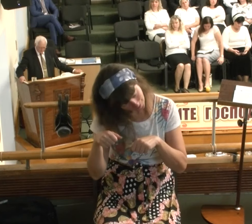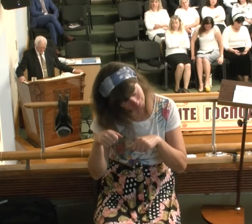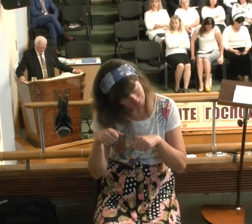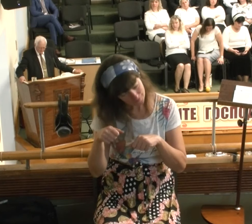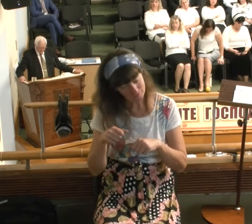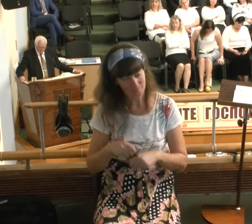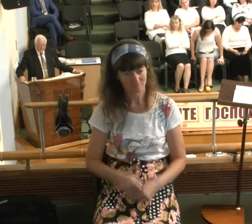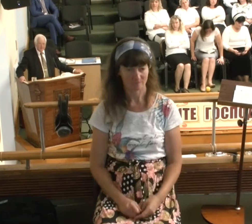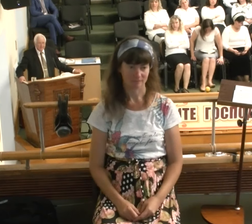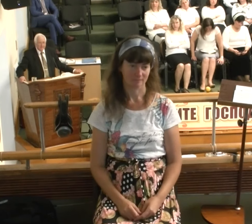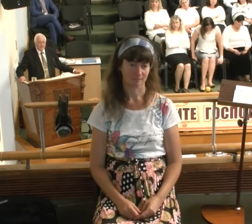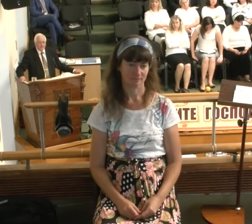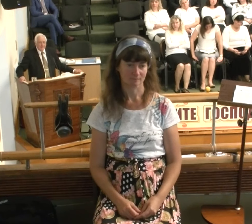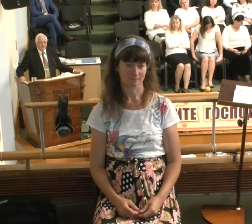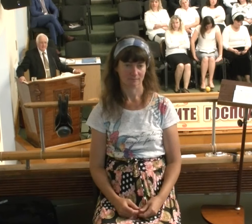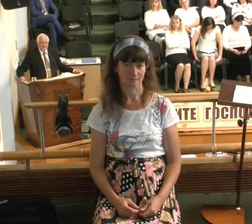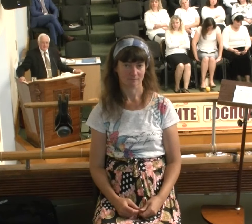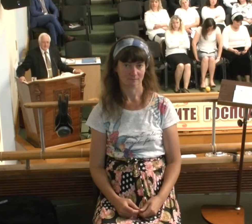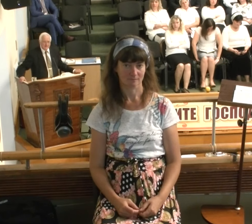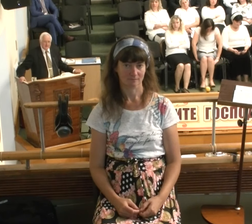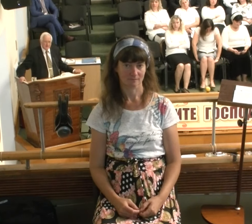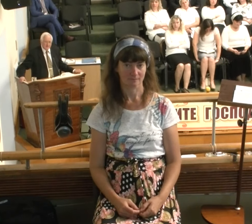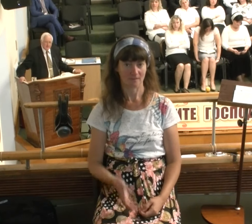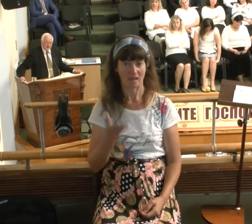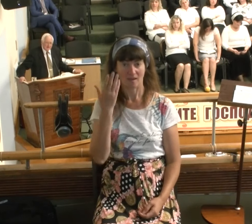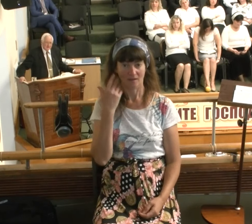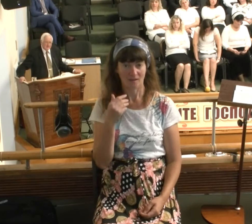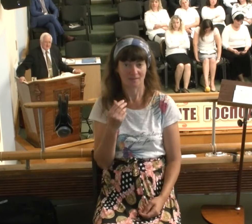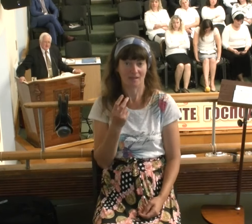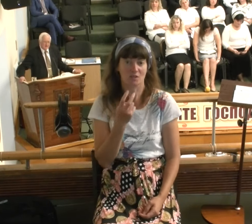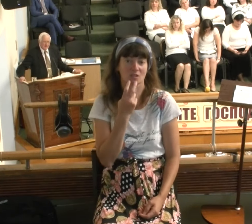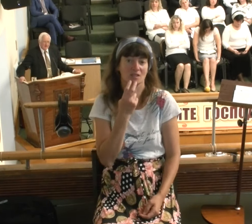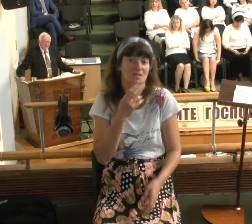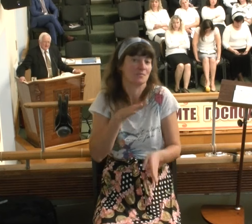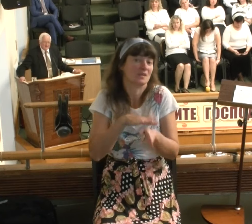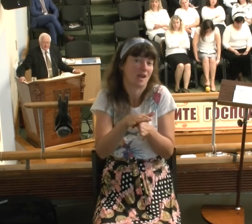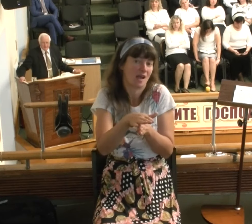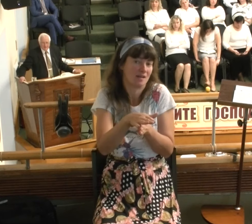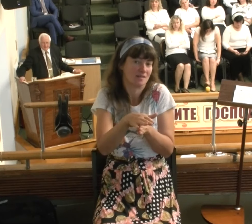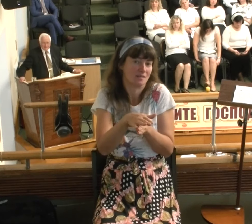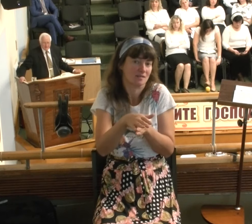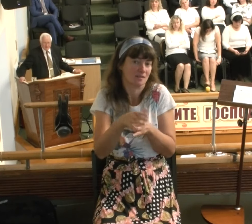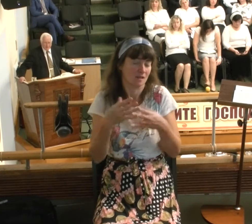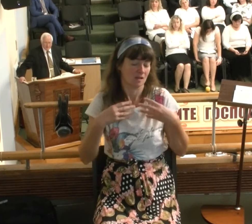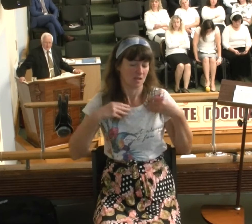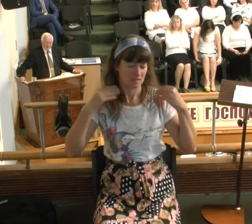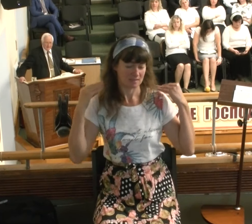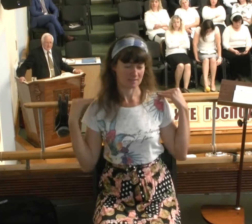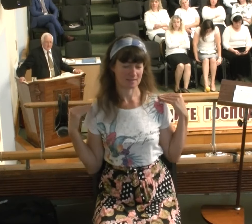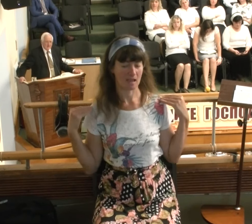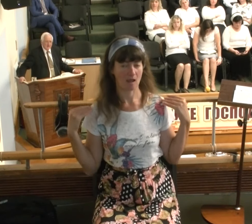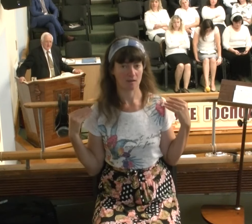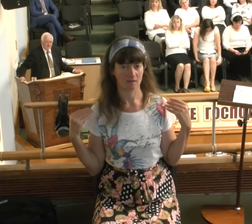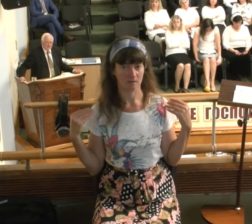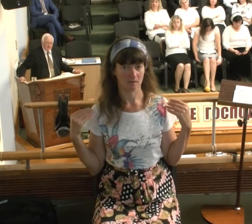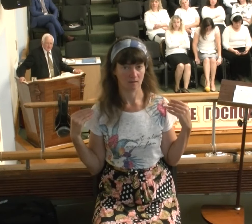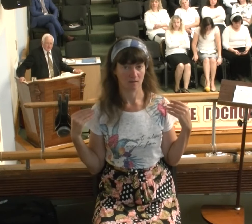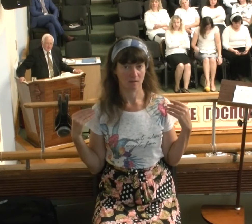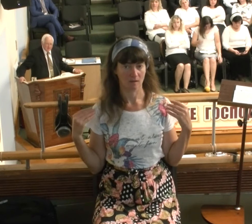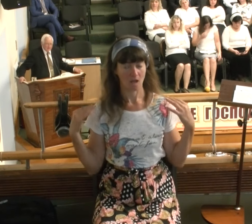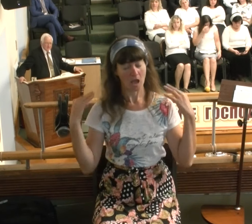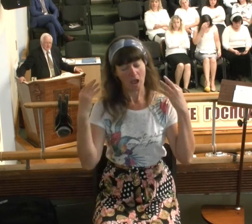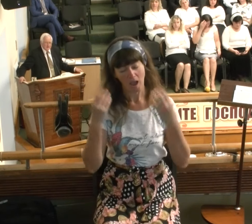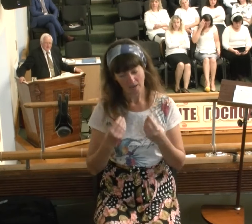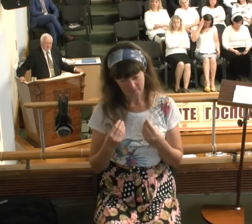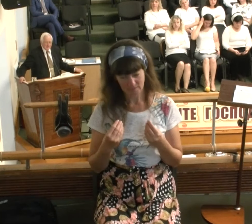По 20 стих. Когда же насмеялись над ним, сняли с него багряницу, одели